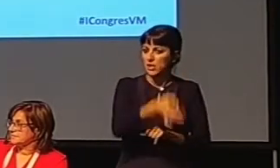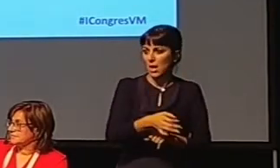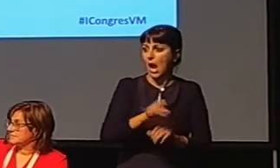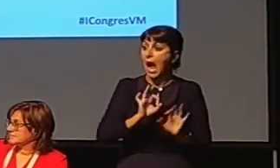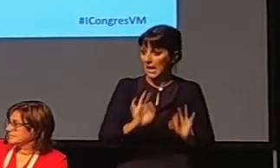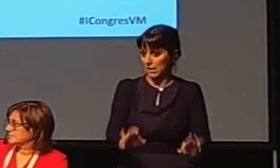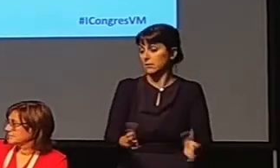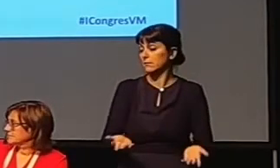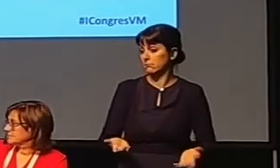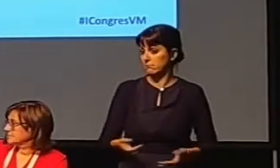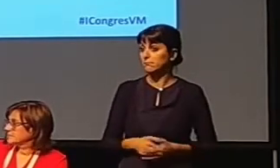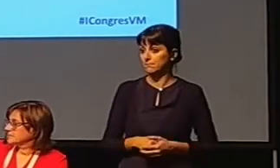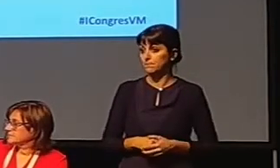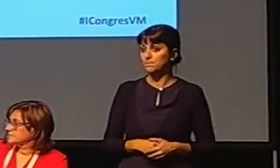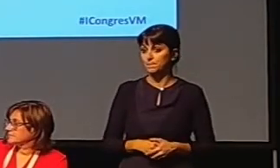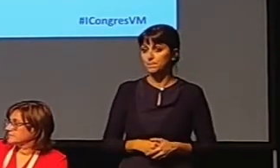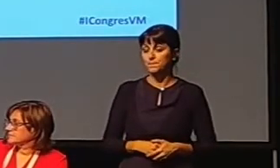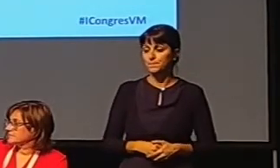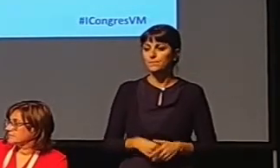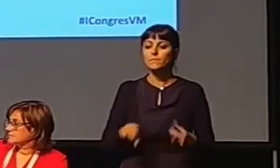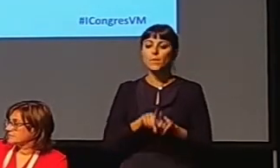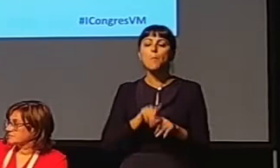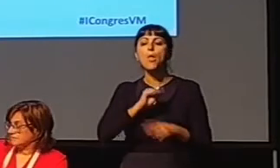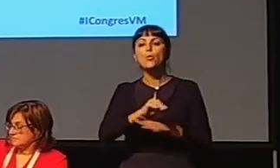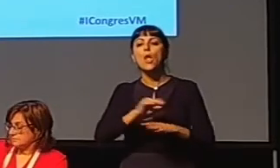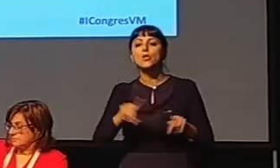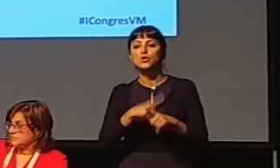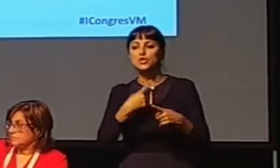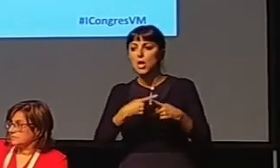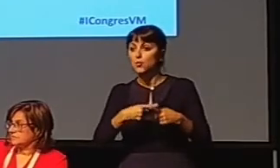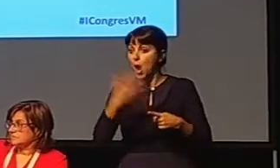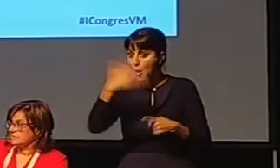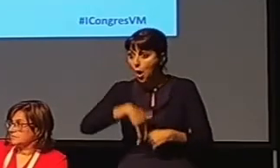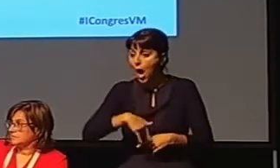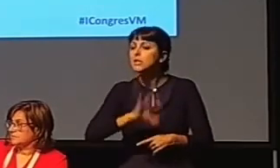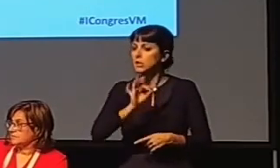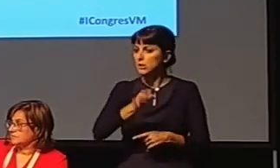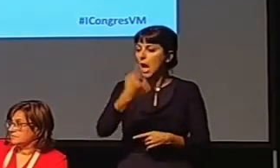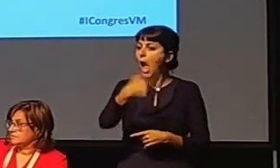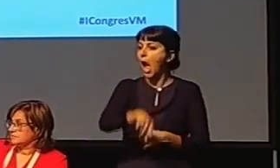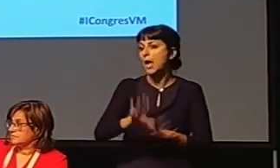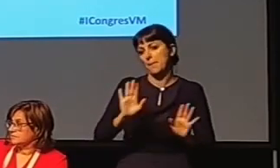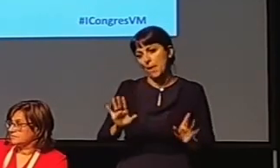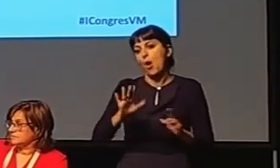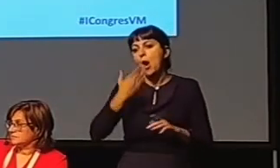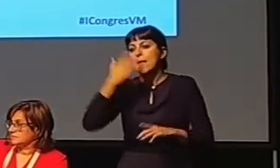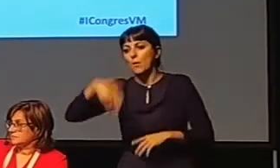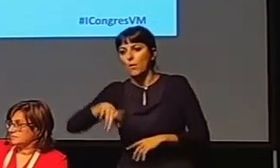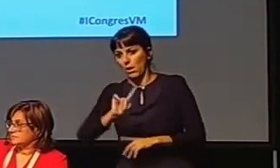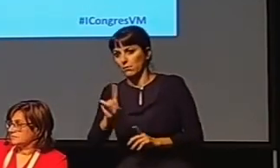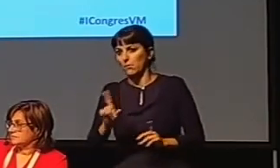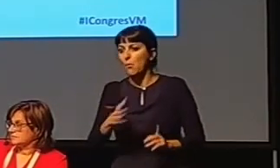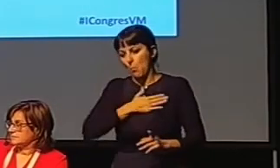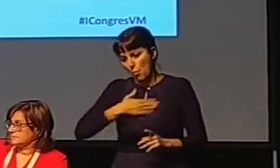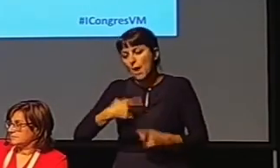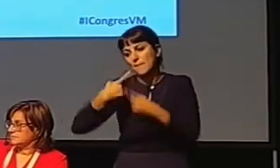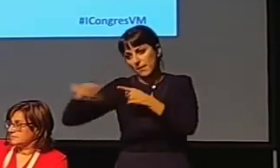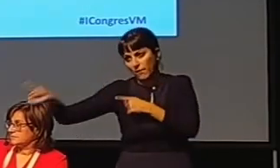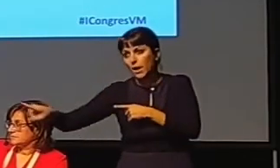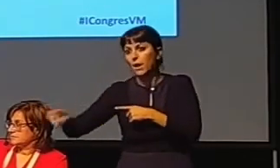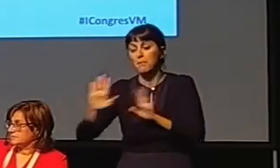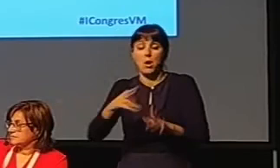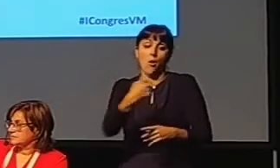Aquest. És com quan diem no hi ha educació sexual. Clar que hi ha educació sexual. No la que necessitem, no és la que volem, és la que